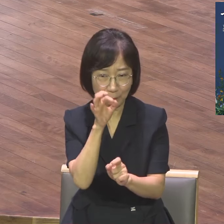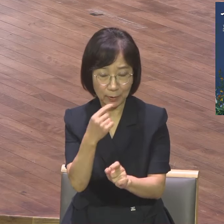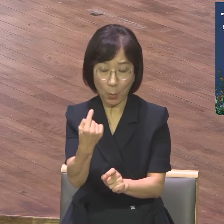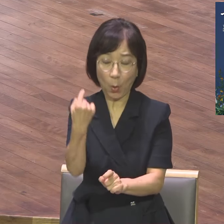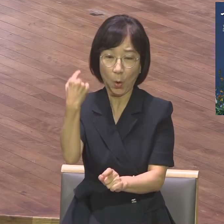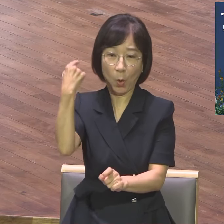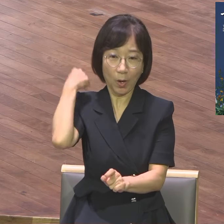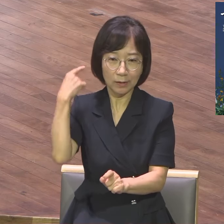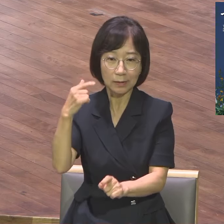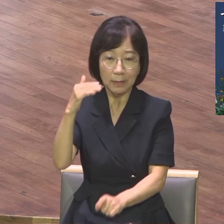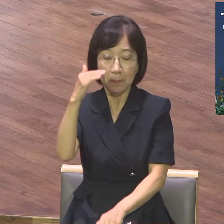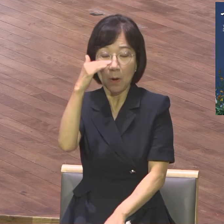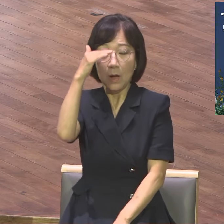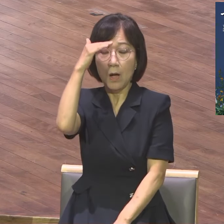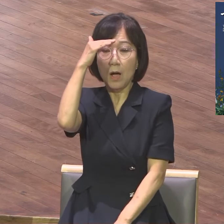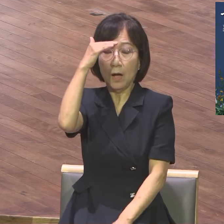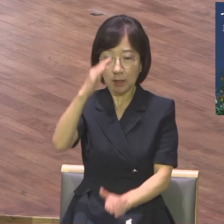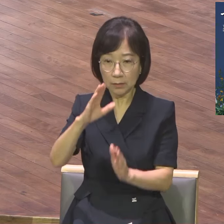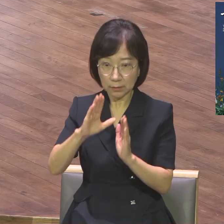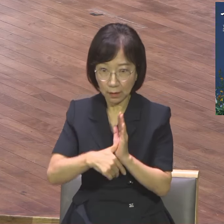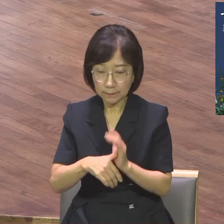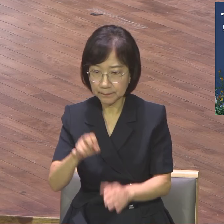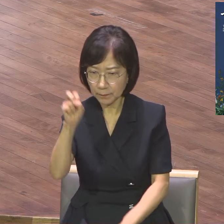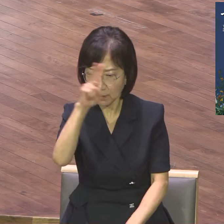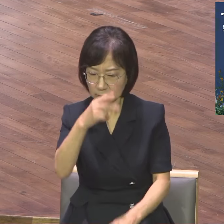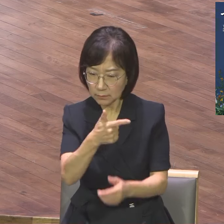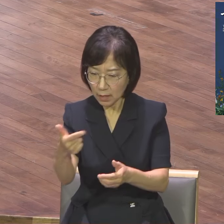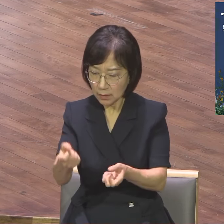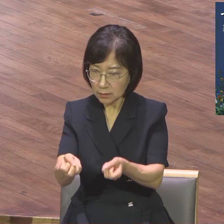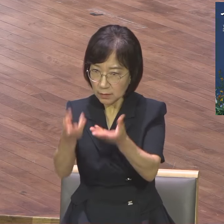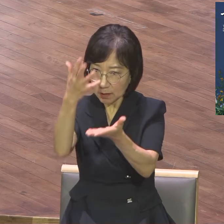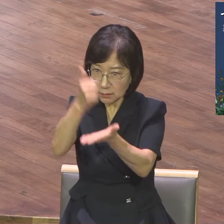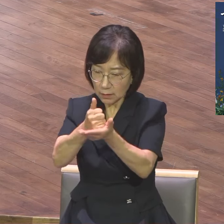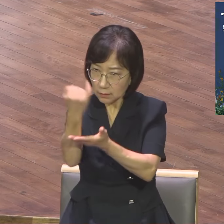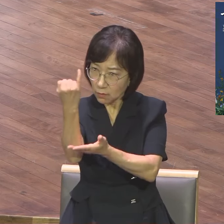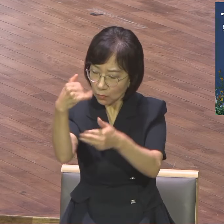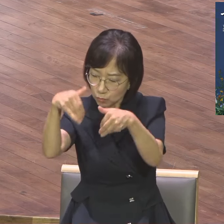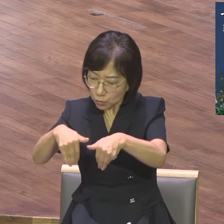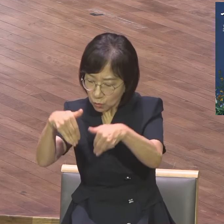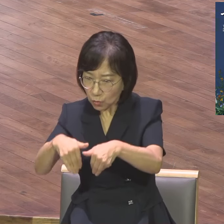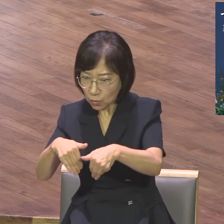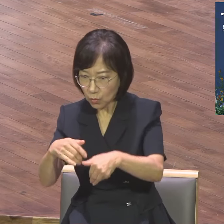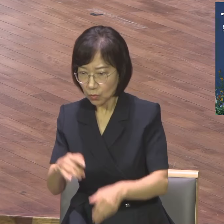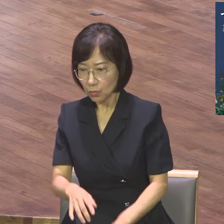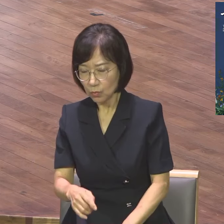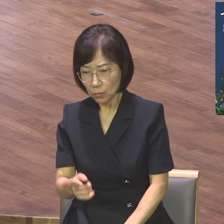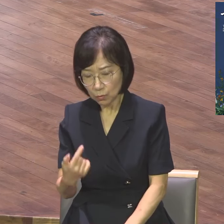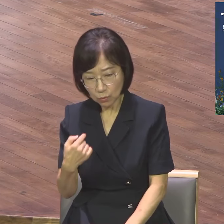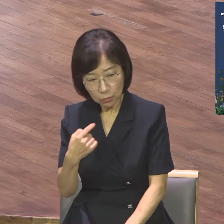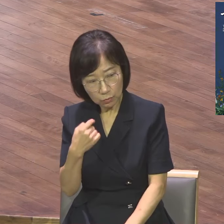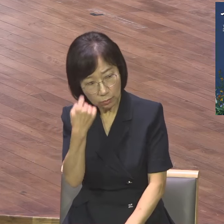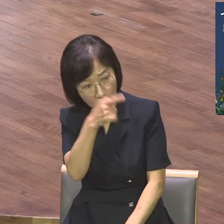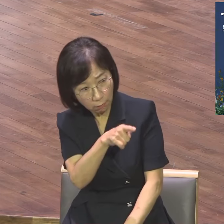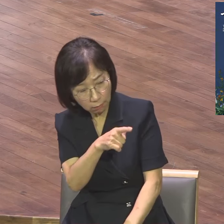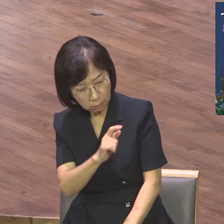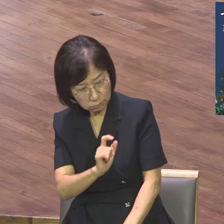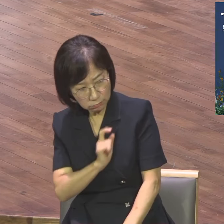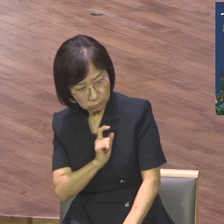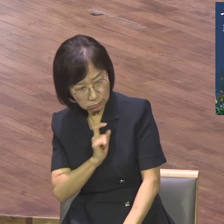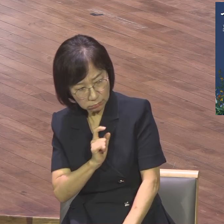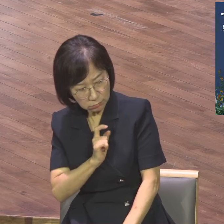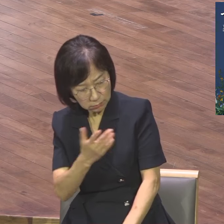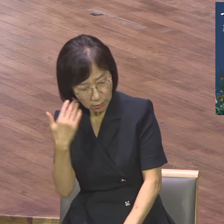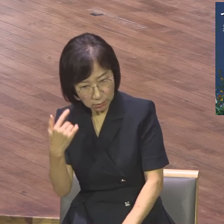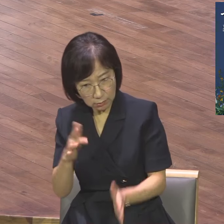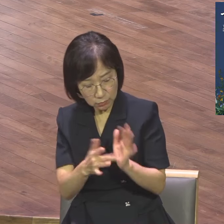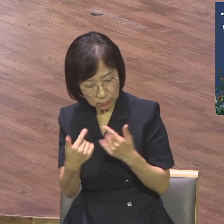그런데 갑자기 대제사장 중에 한 여종이 와가지고 베드로를 보고 이 사람이 예수님과 함께 있었던